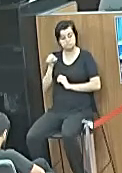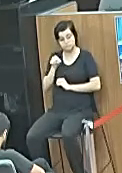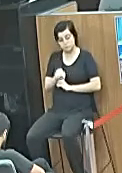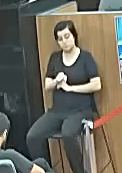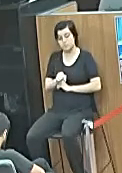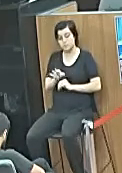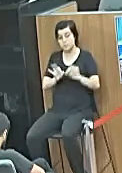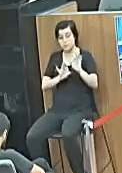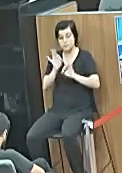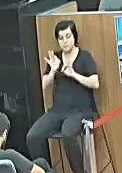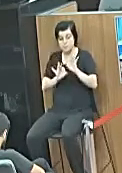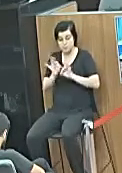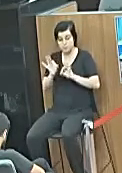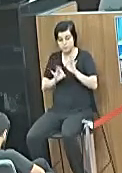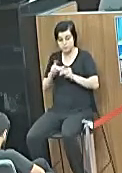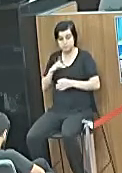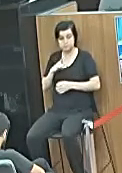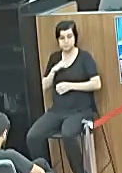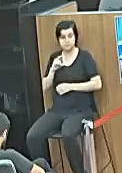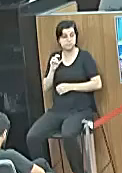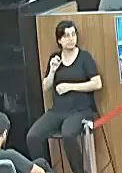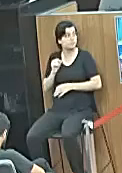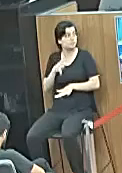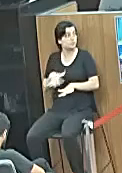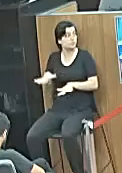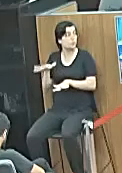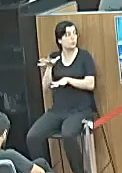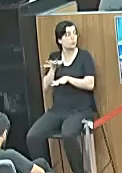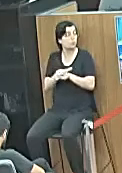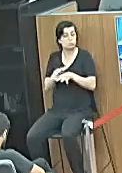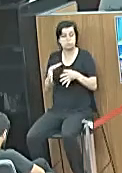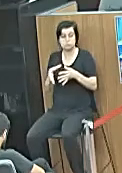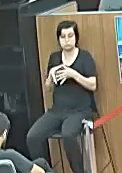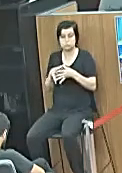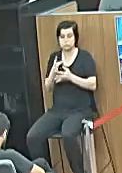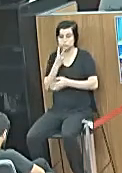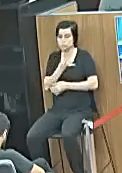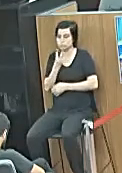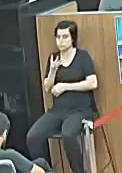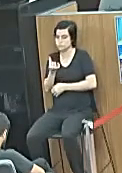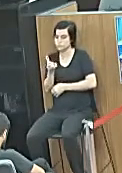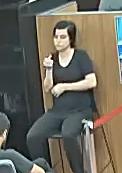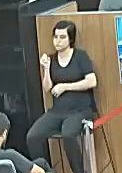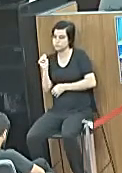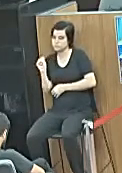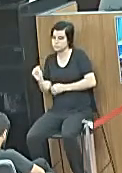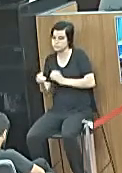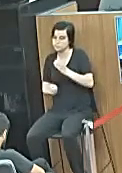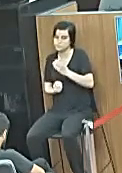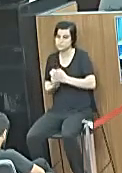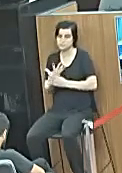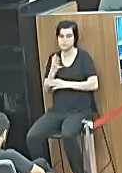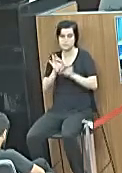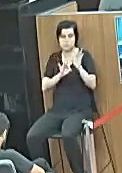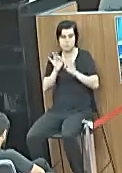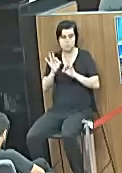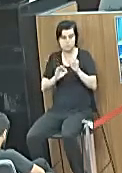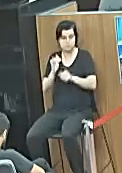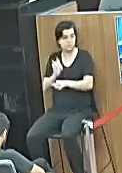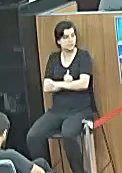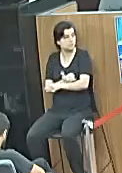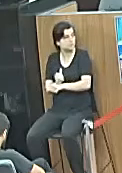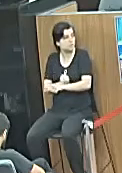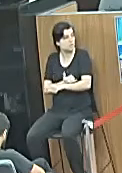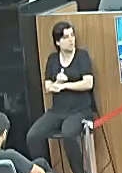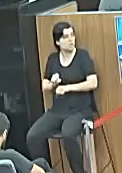principais alterações foram incluir no escopo da ação 4468 elaboração e implementação do programa estratégico